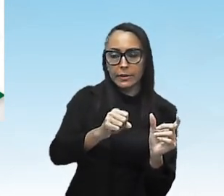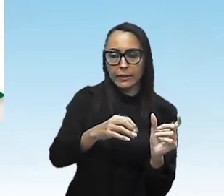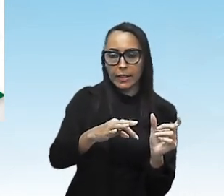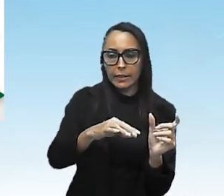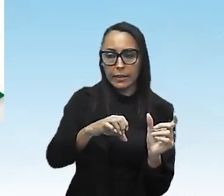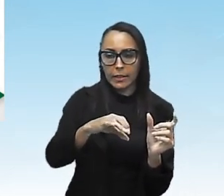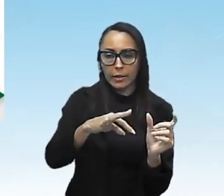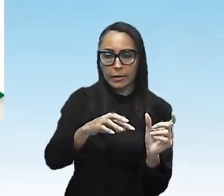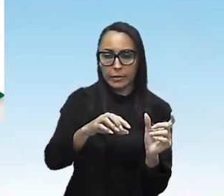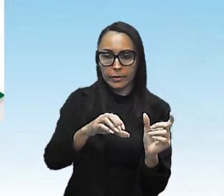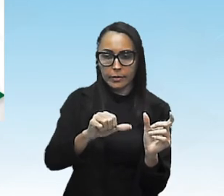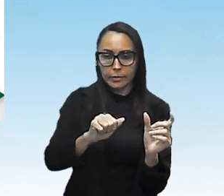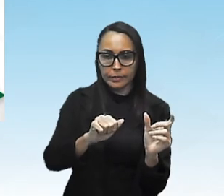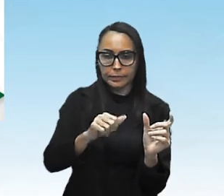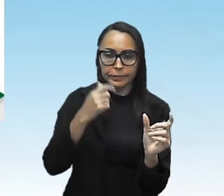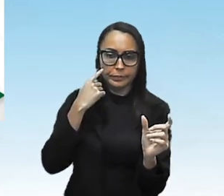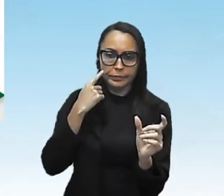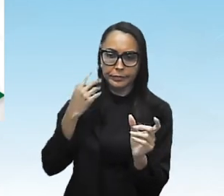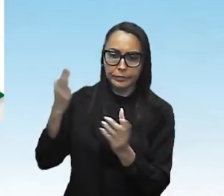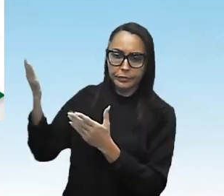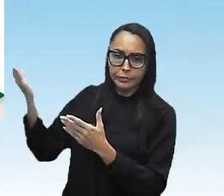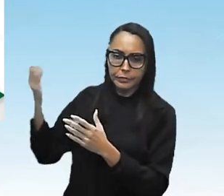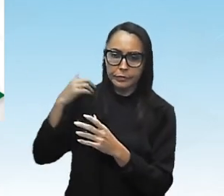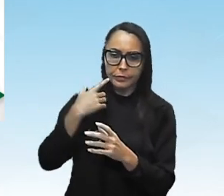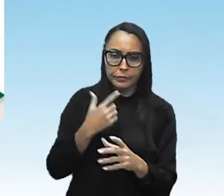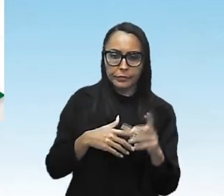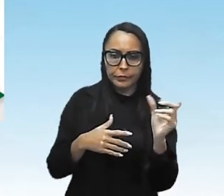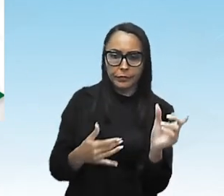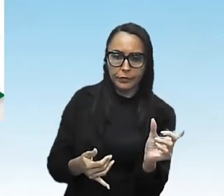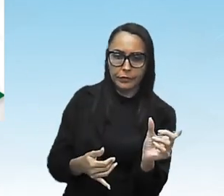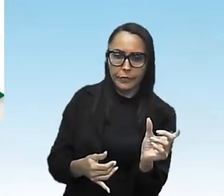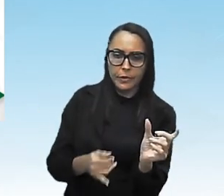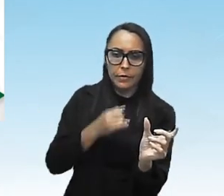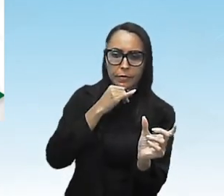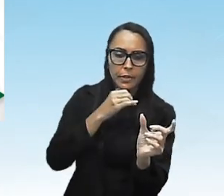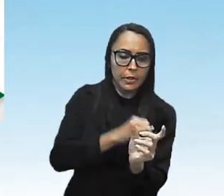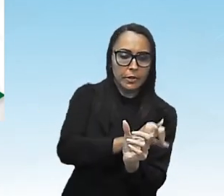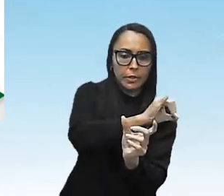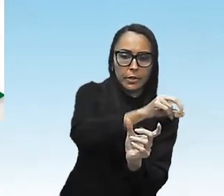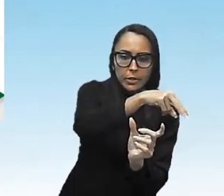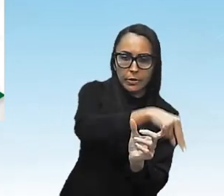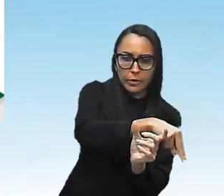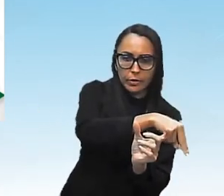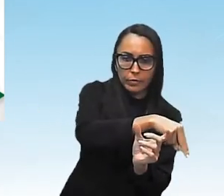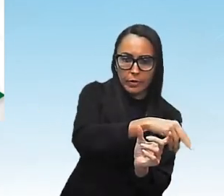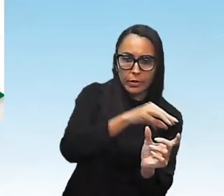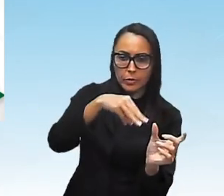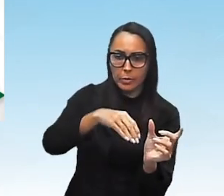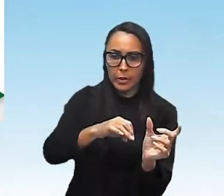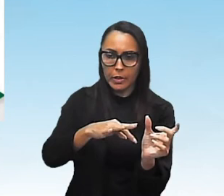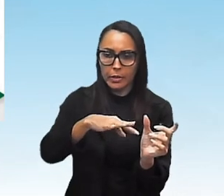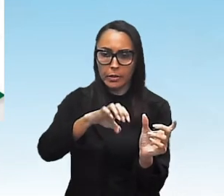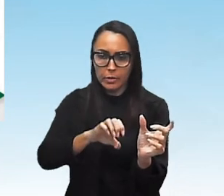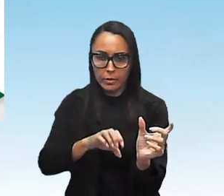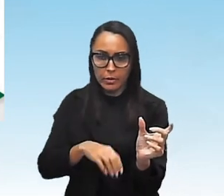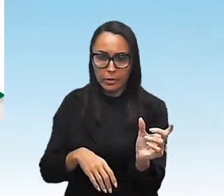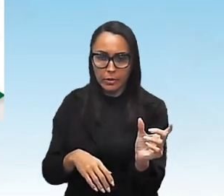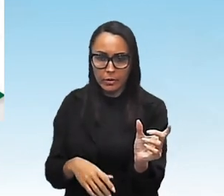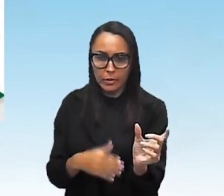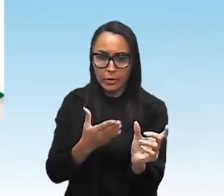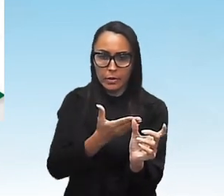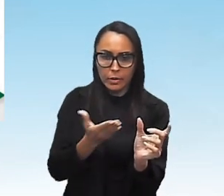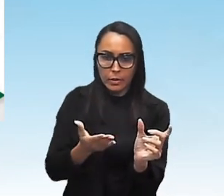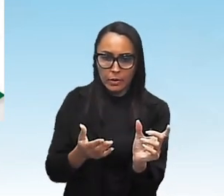a palavra existe. Infeliz e felizmente. Veja, infelizmente, tira o prefixo. Felizmente